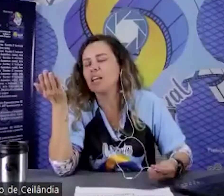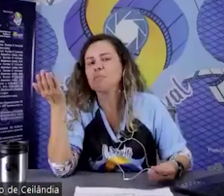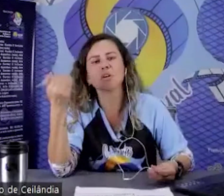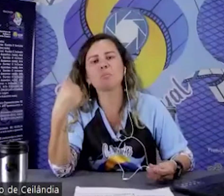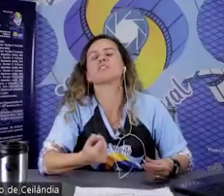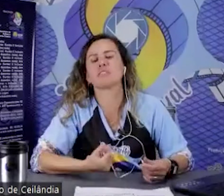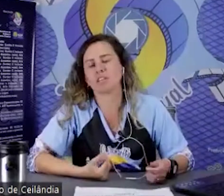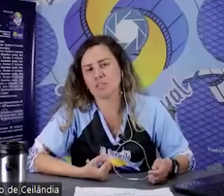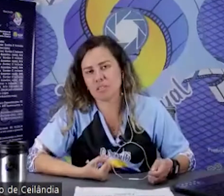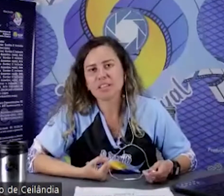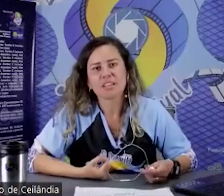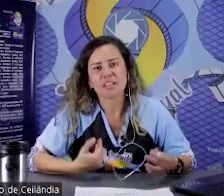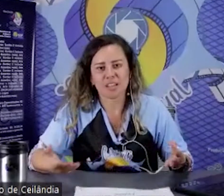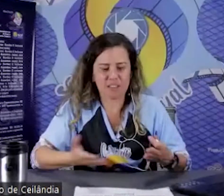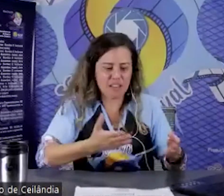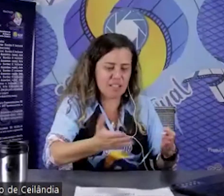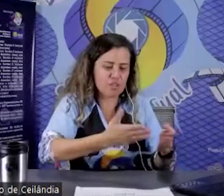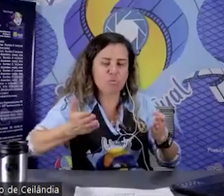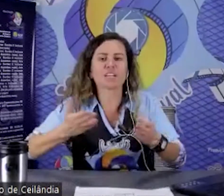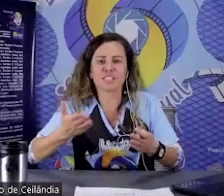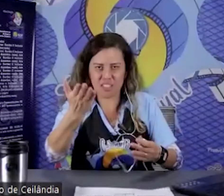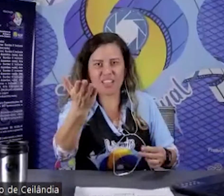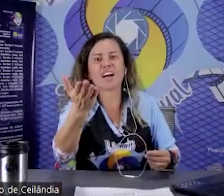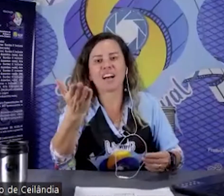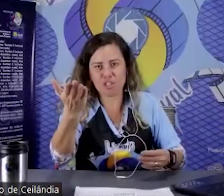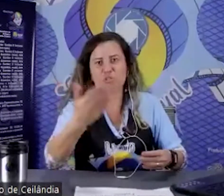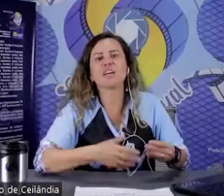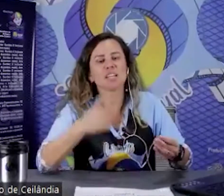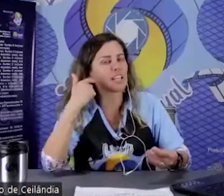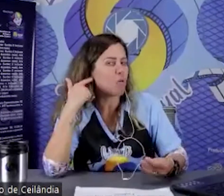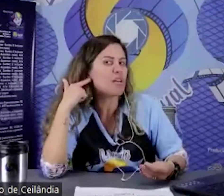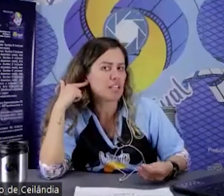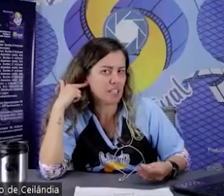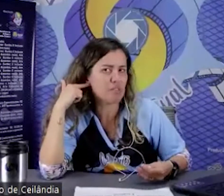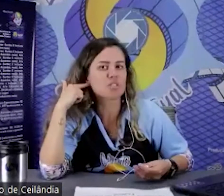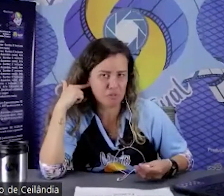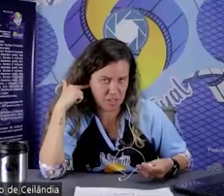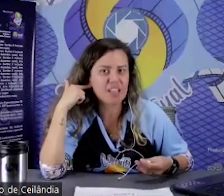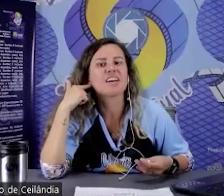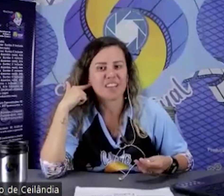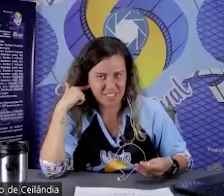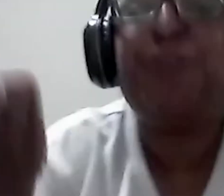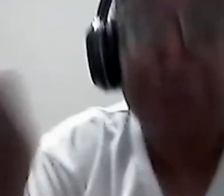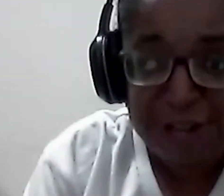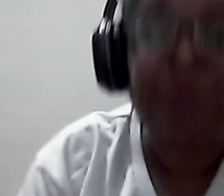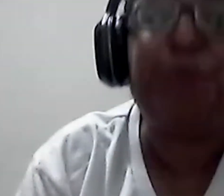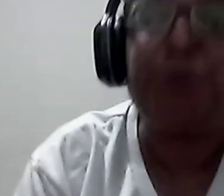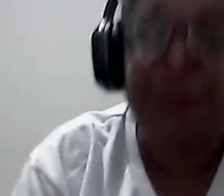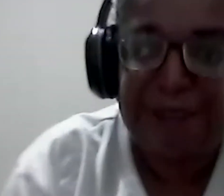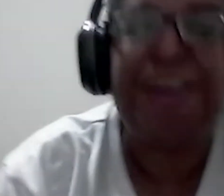fonema, como é que você vai ter essas Justamente. nuances? A Juliana da Juliana que você ouvia. Isso,